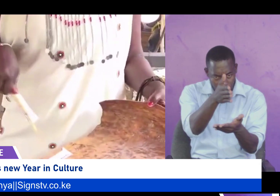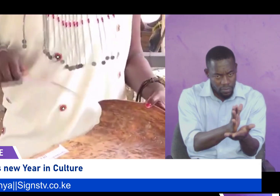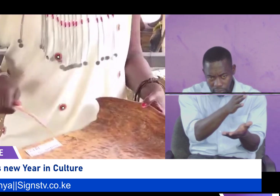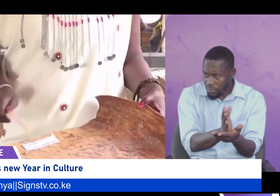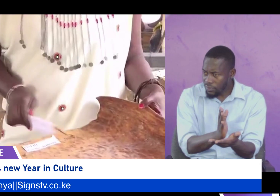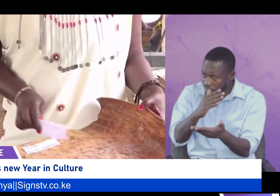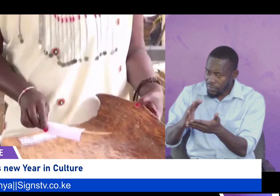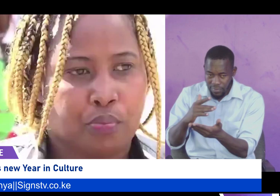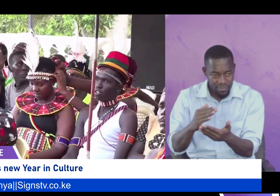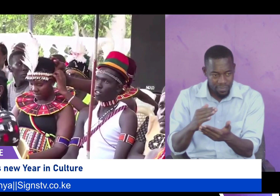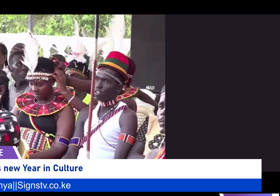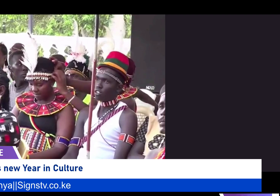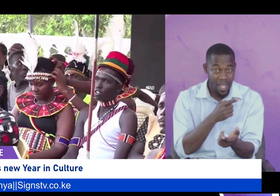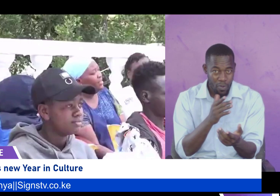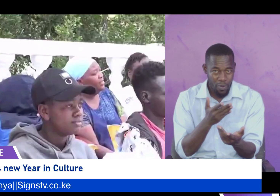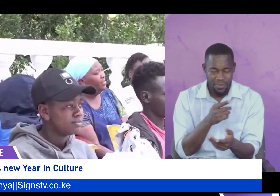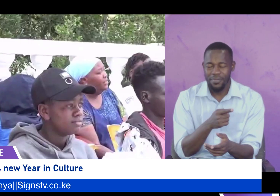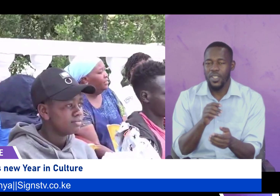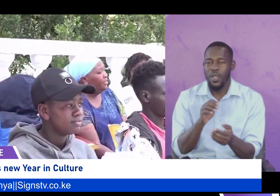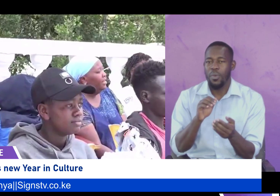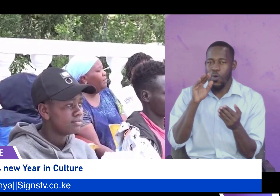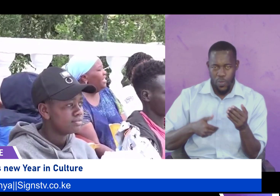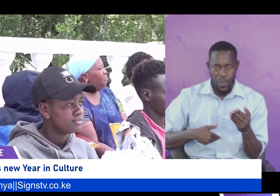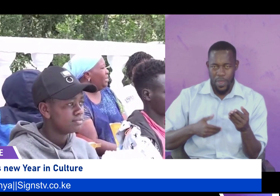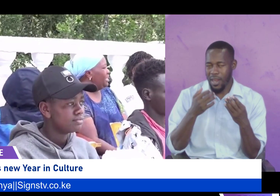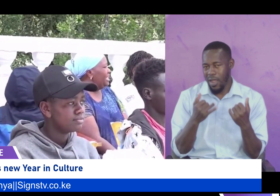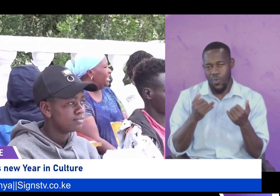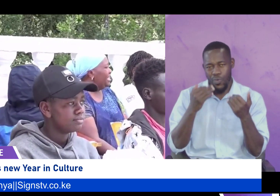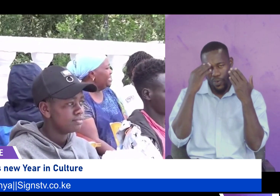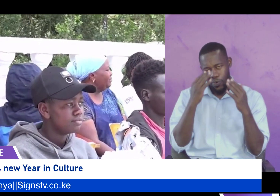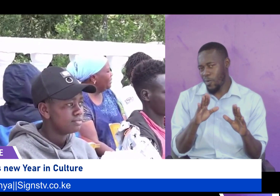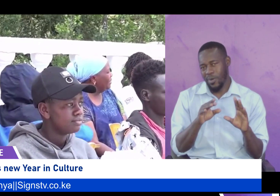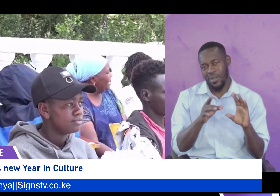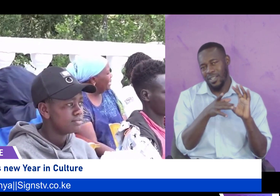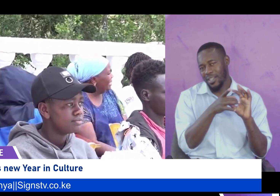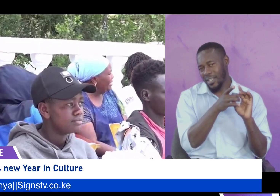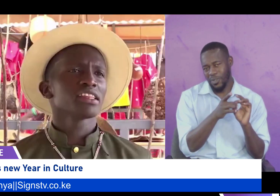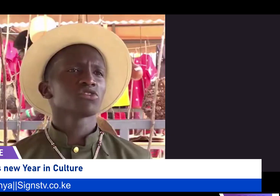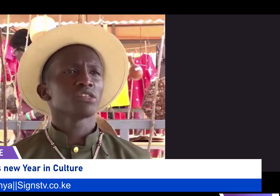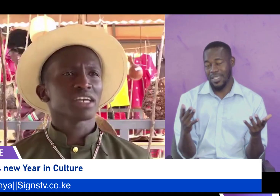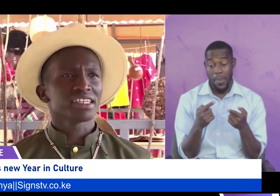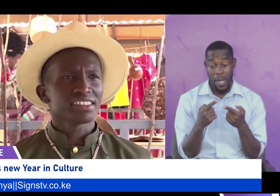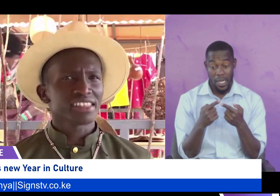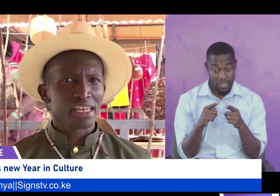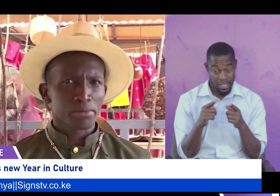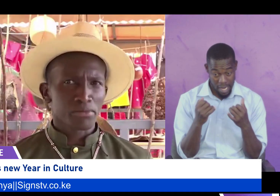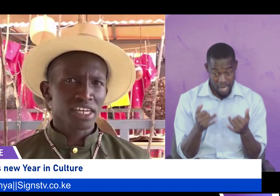mpaka ya wageni. Most of our youths nowadays are we are losing our cultures, and we decided that we want to bring them together so that we can celebrate